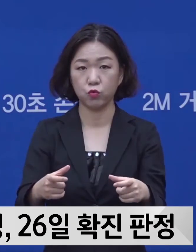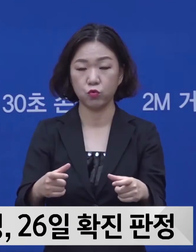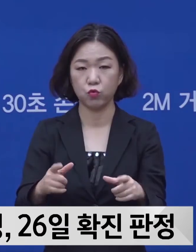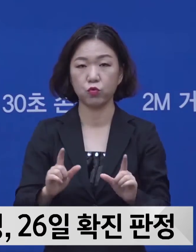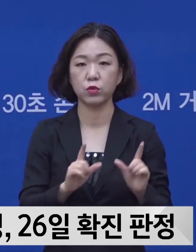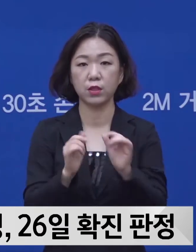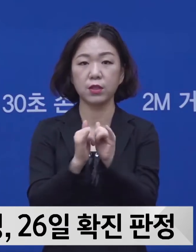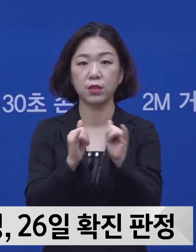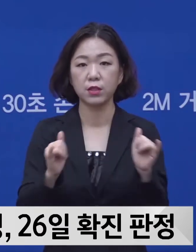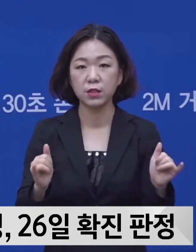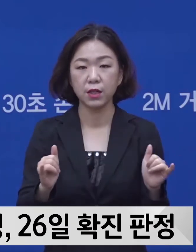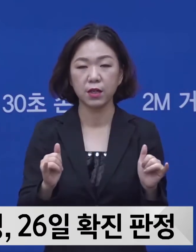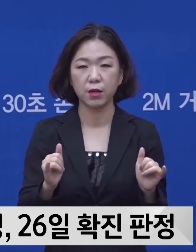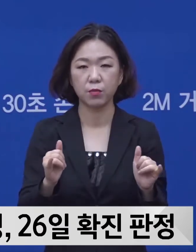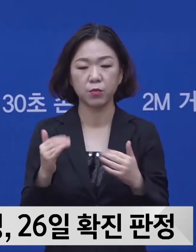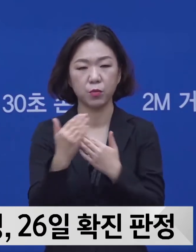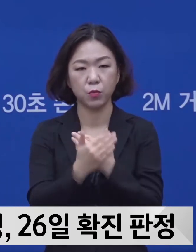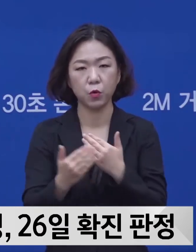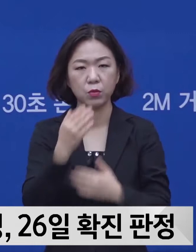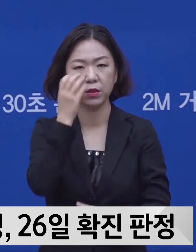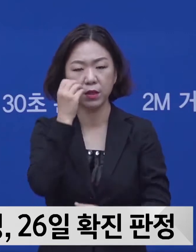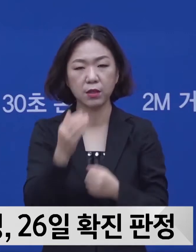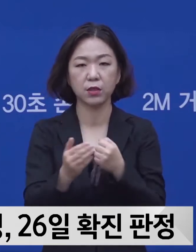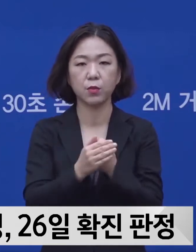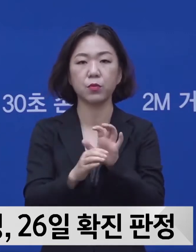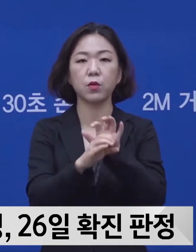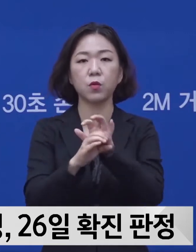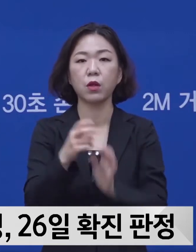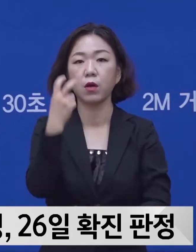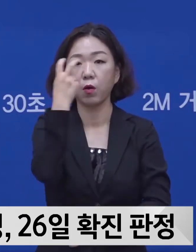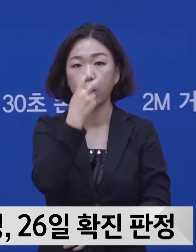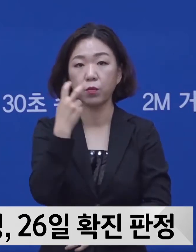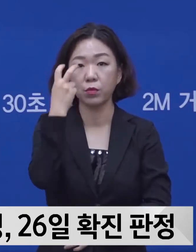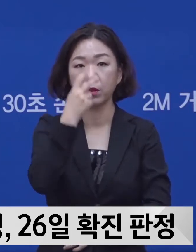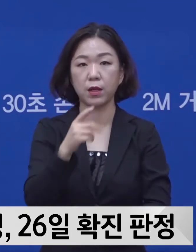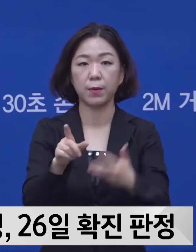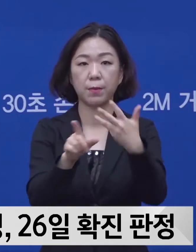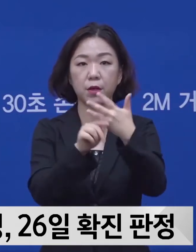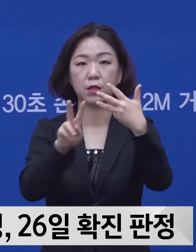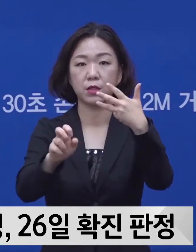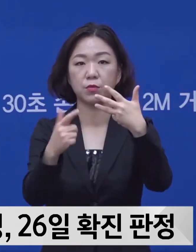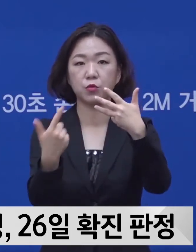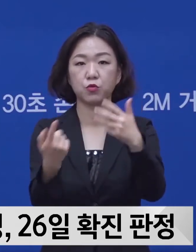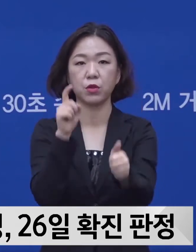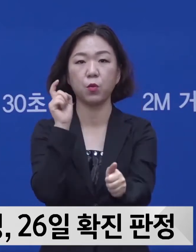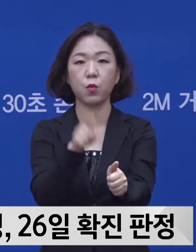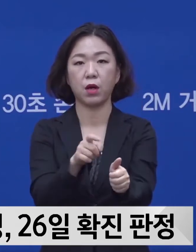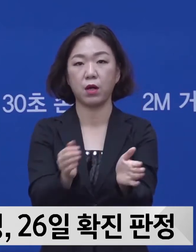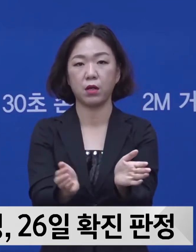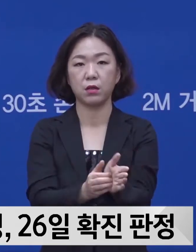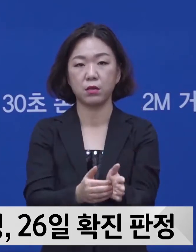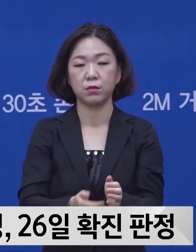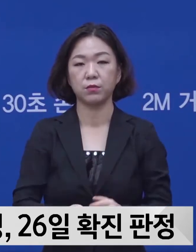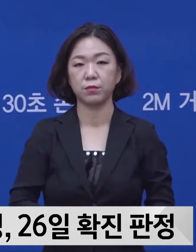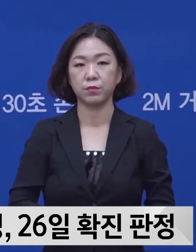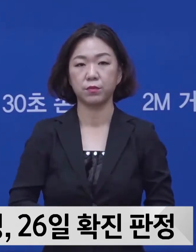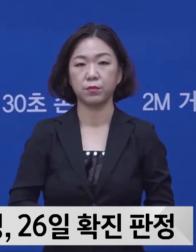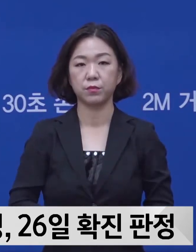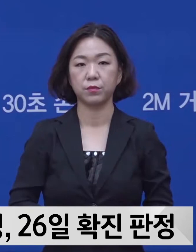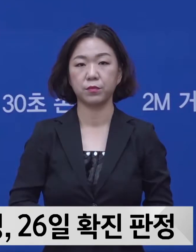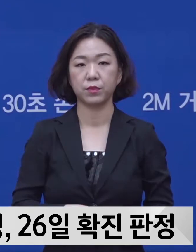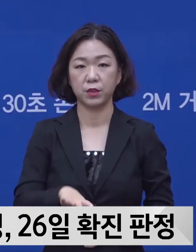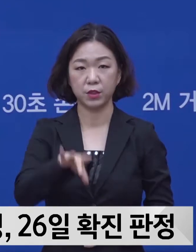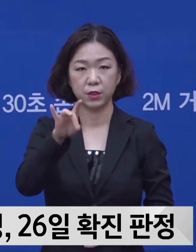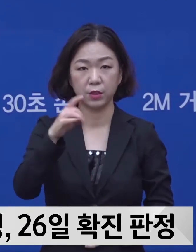정상으로 8월 25일 시행한 코로나 검사에서 8월 26일 확진 판정을 받았습니다.